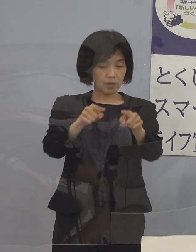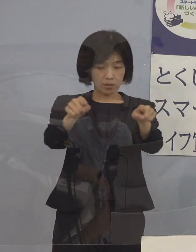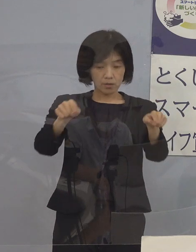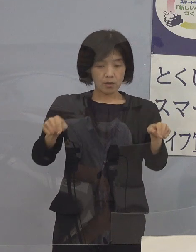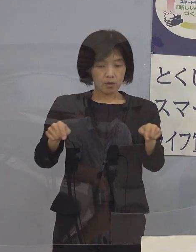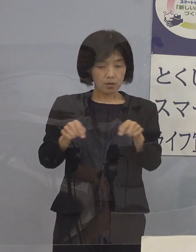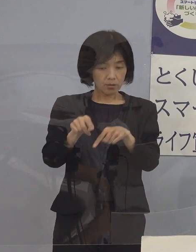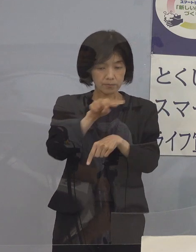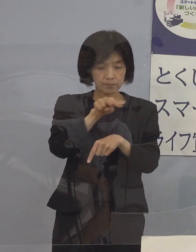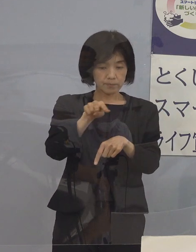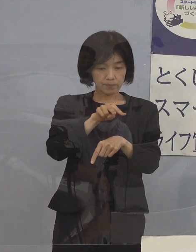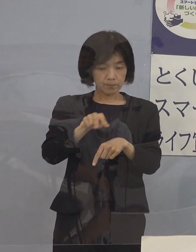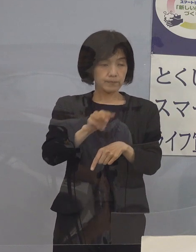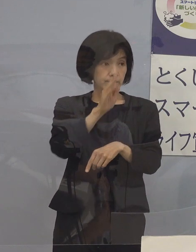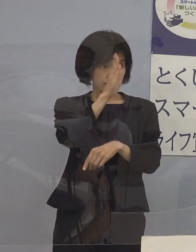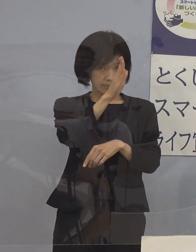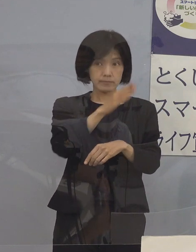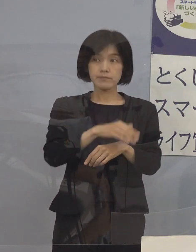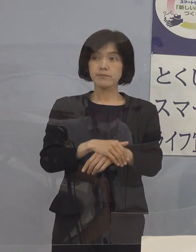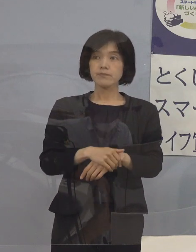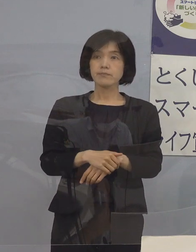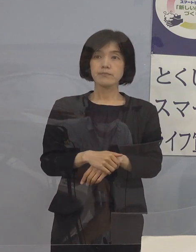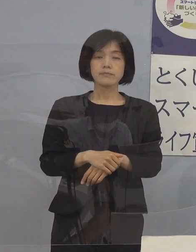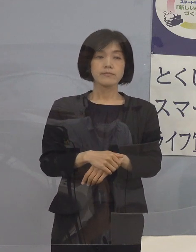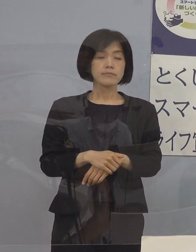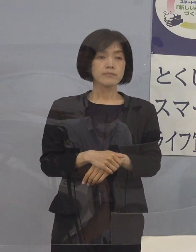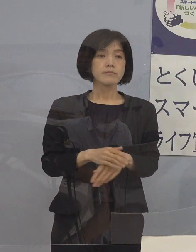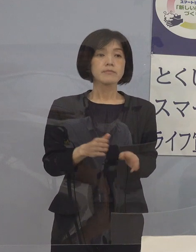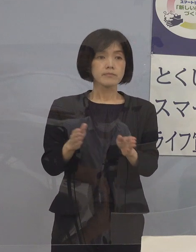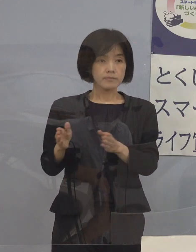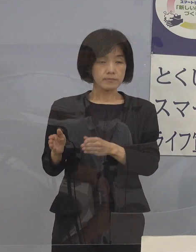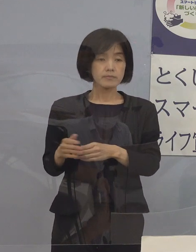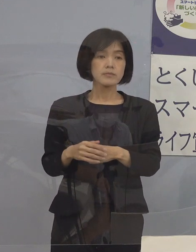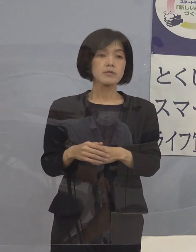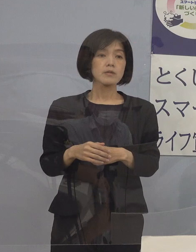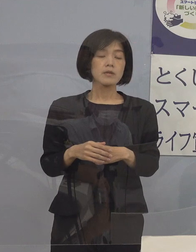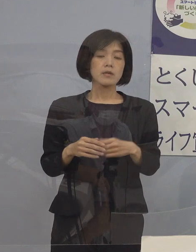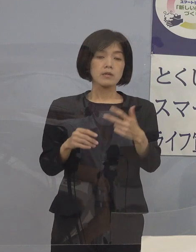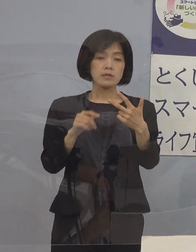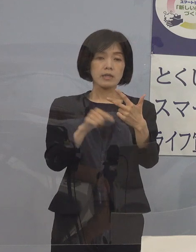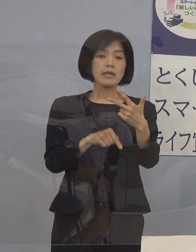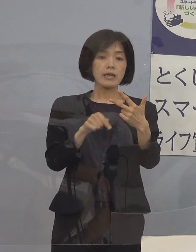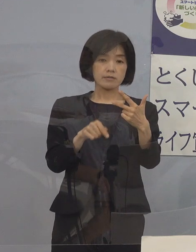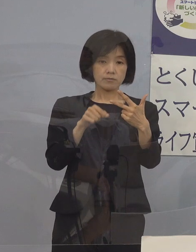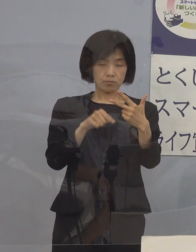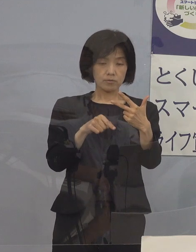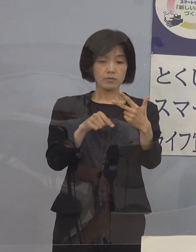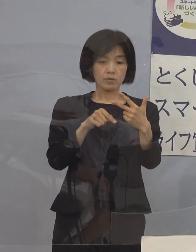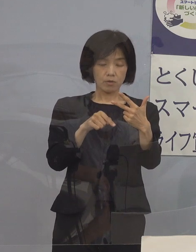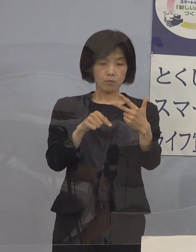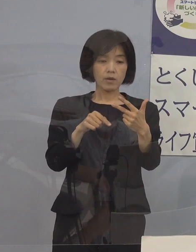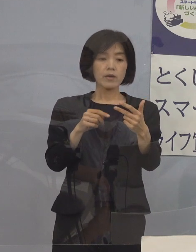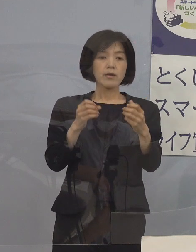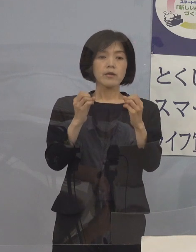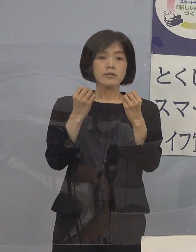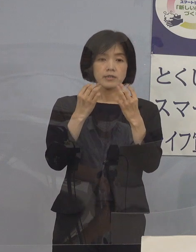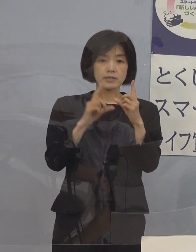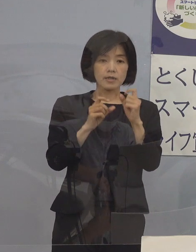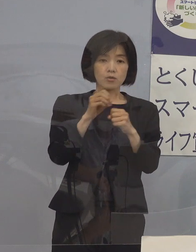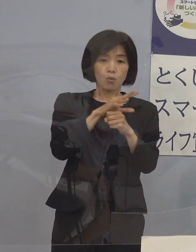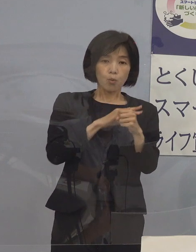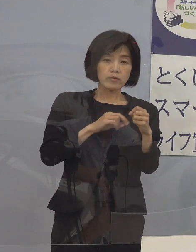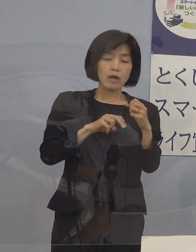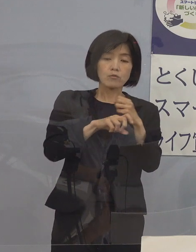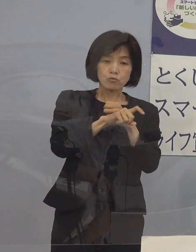をご参照をいただければと思います。なおすでに7人とも新型コロナウイルス入